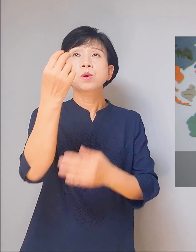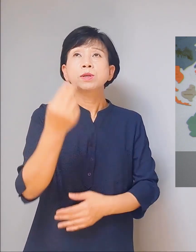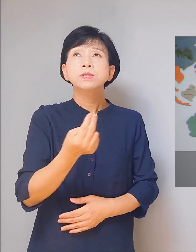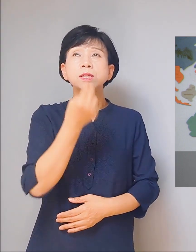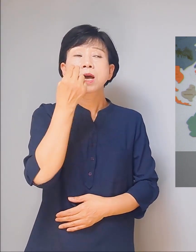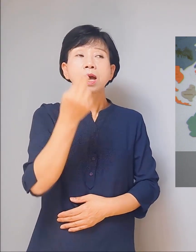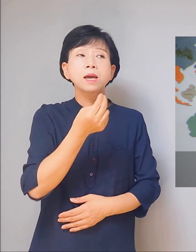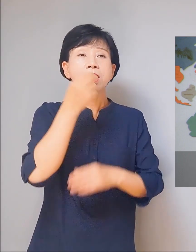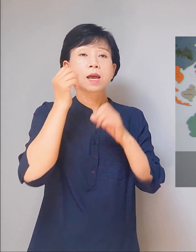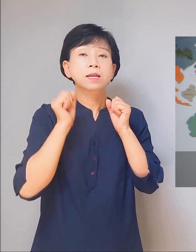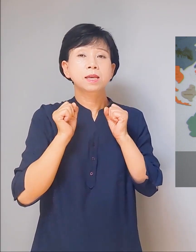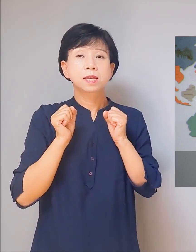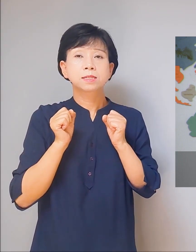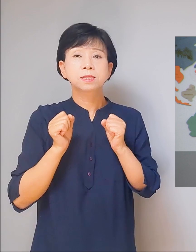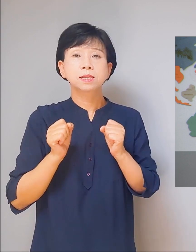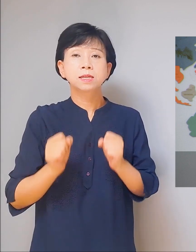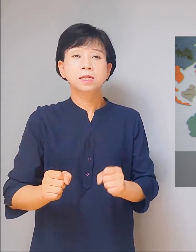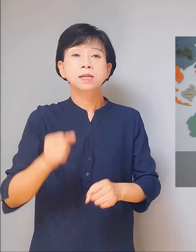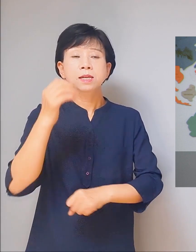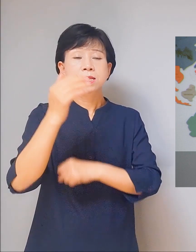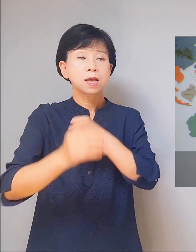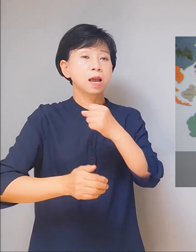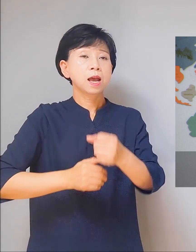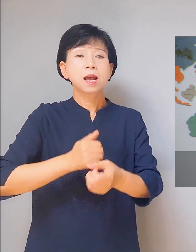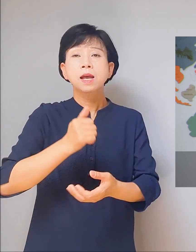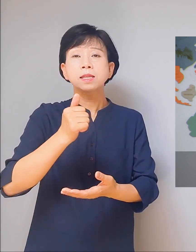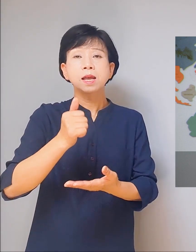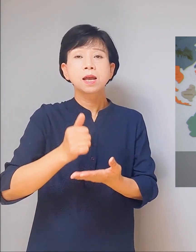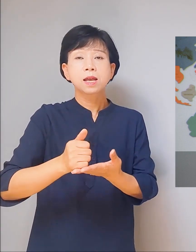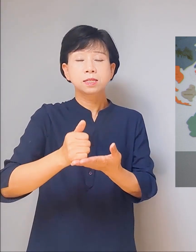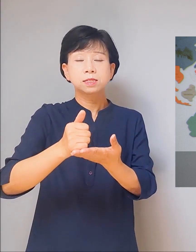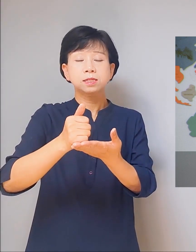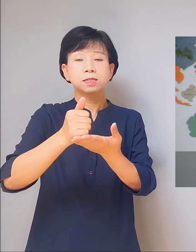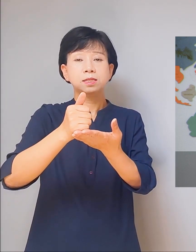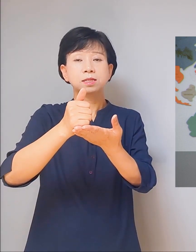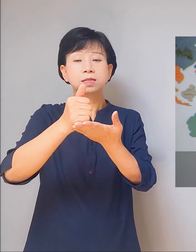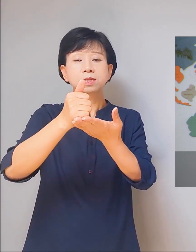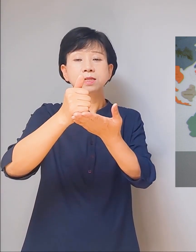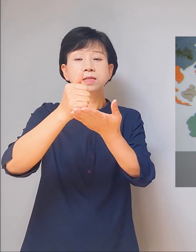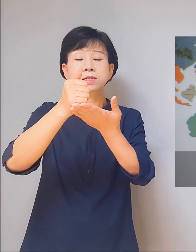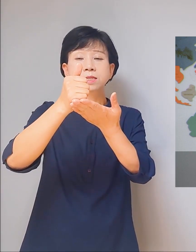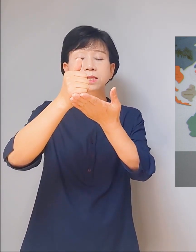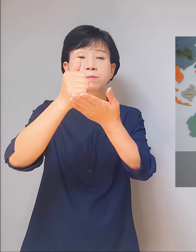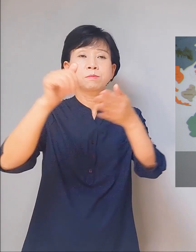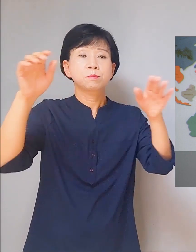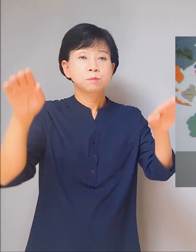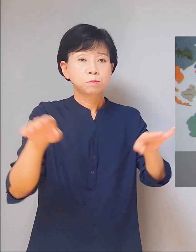그리스도 살아계. 우리 한 번 더 찬양합니다. 모든 영광 존귀 능력,